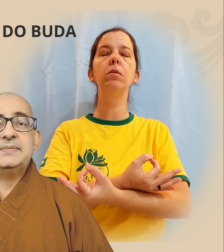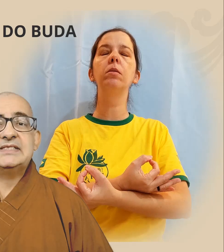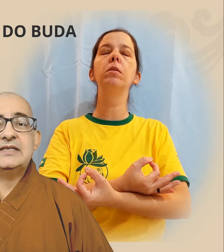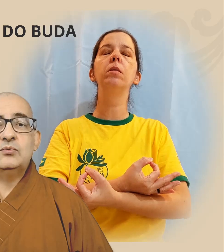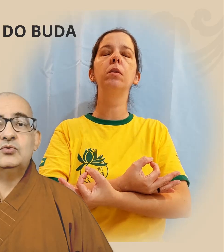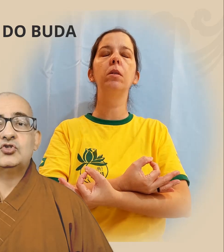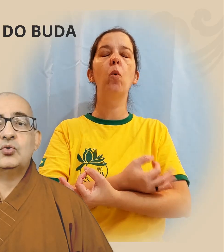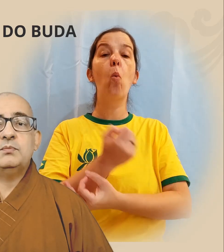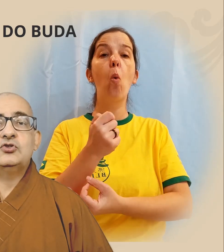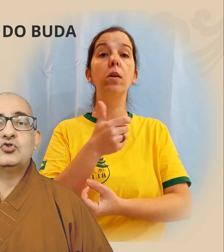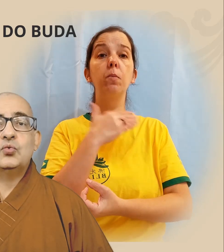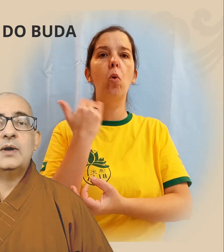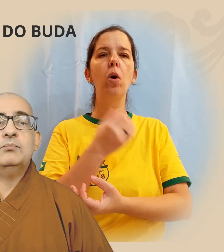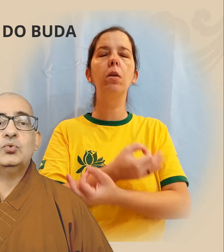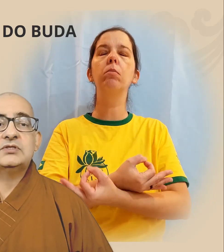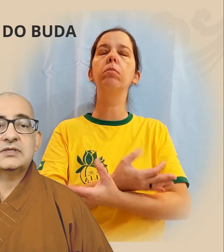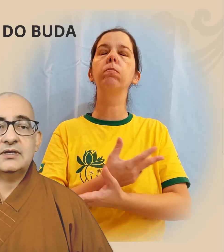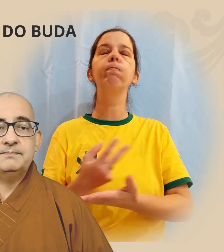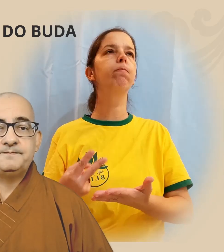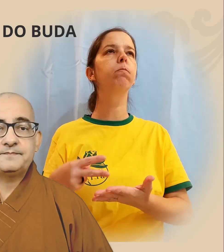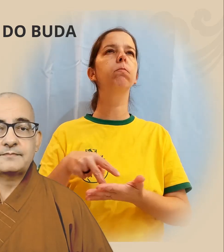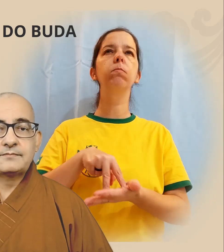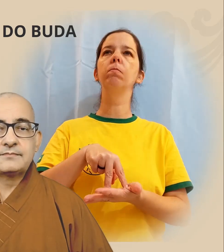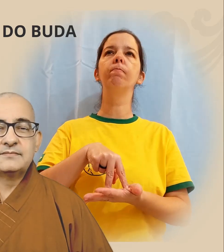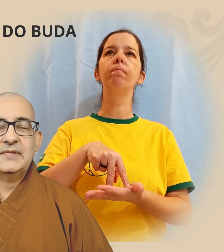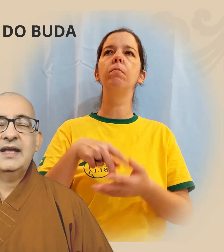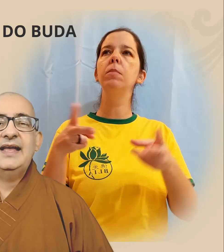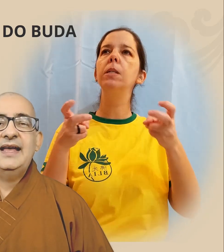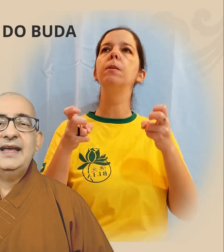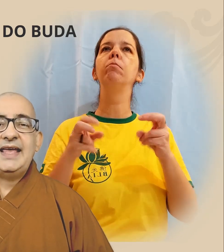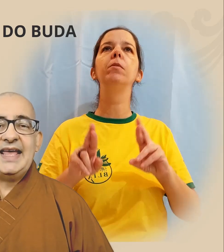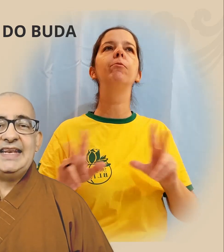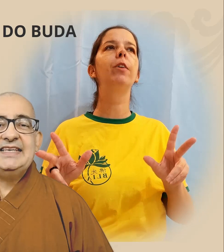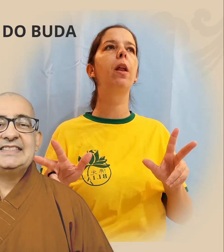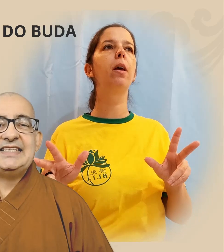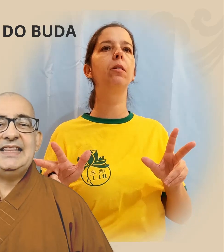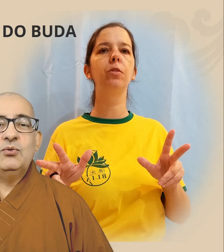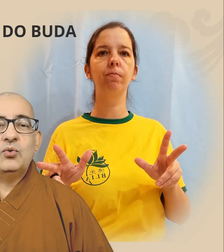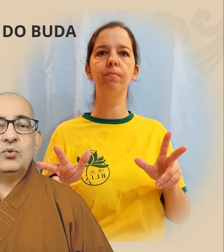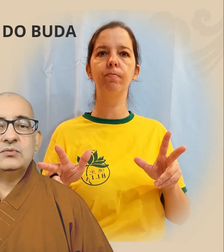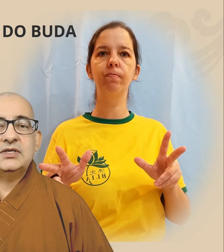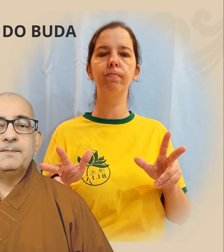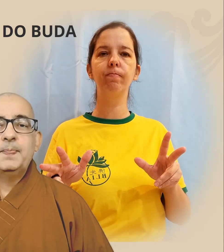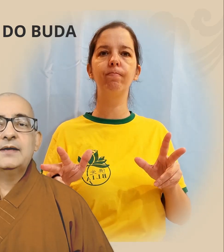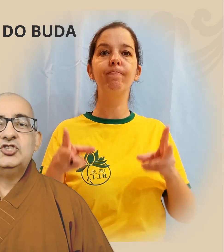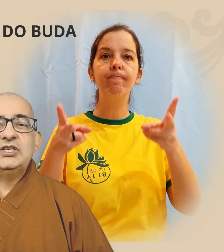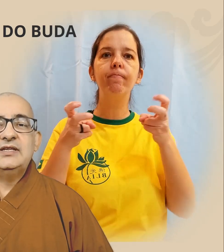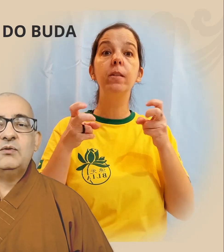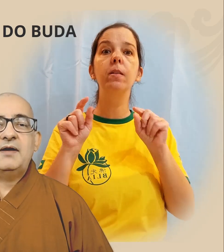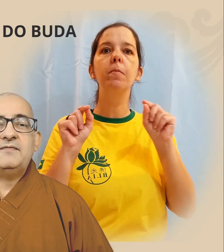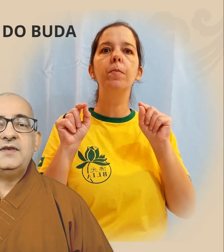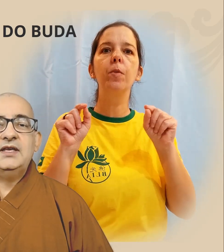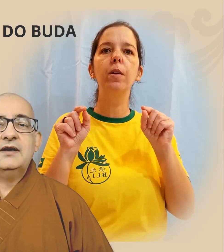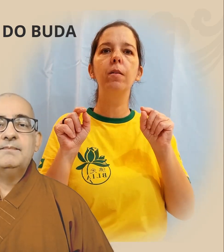percepção sobre sua busca. ele se deu conta de que